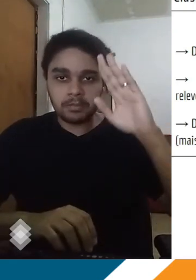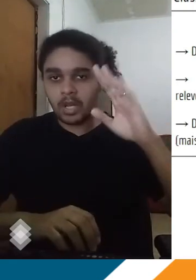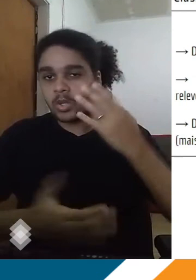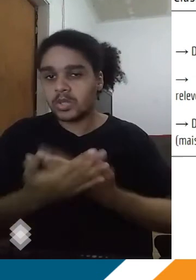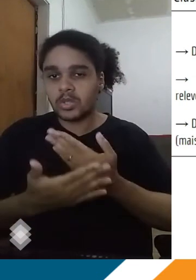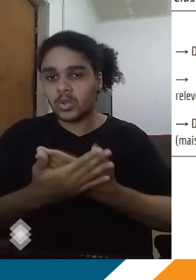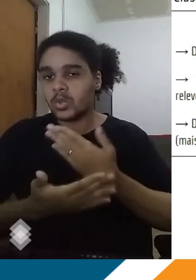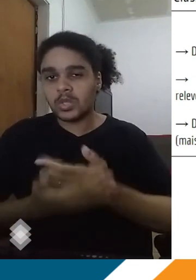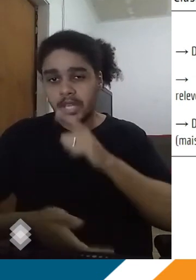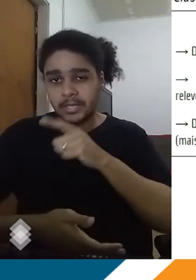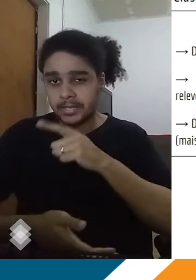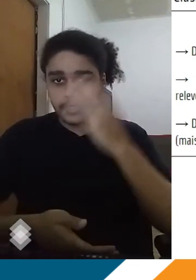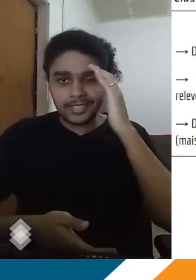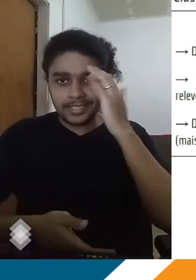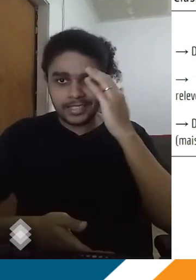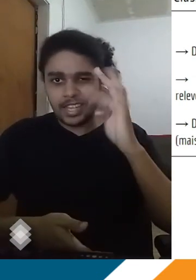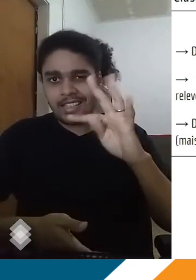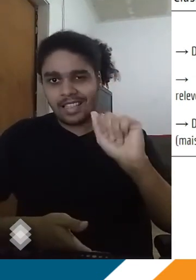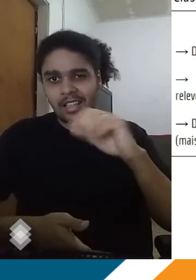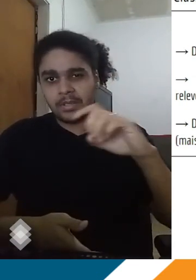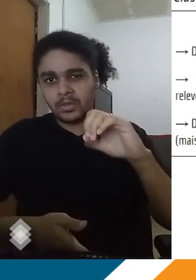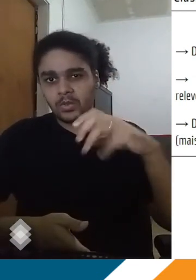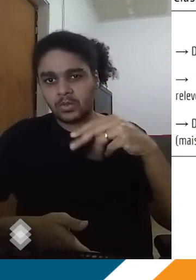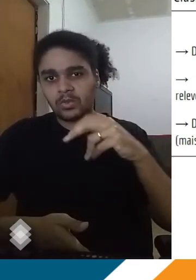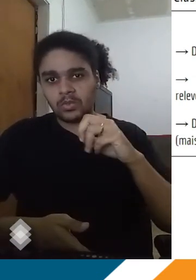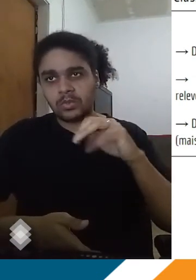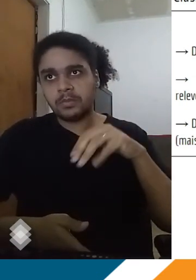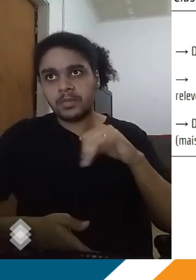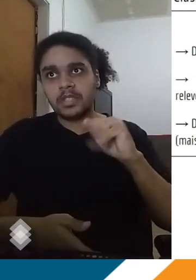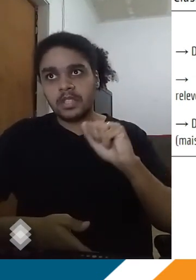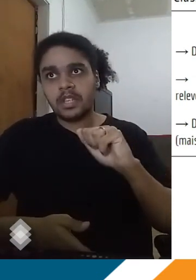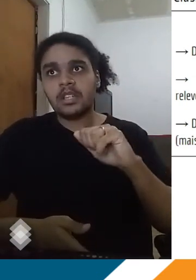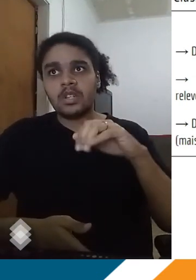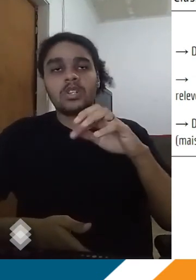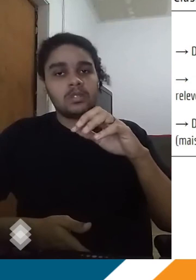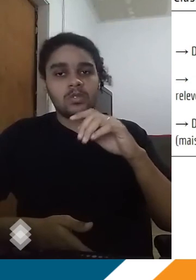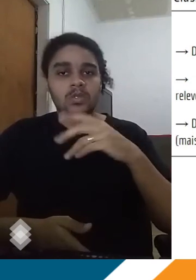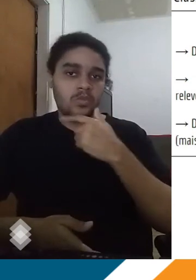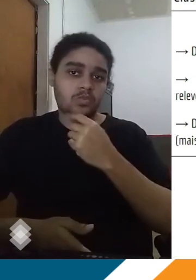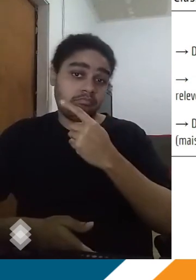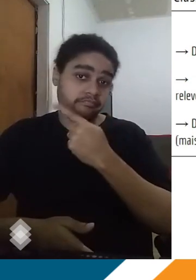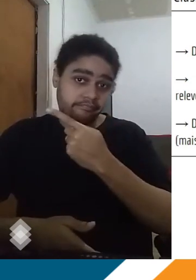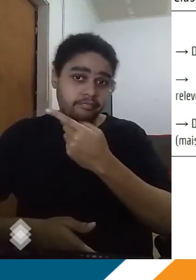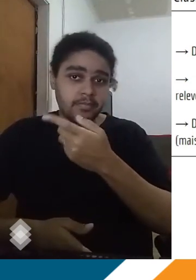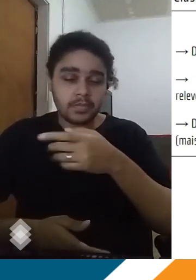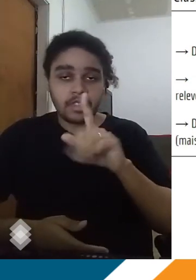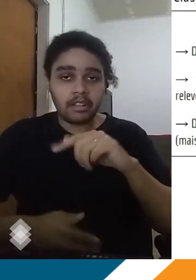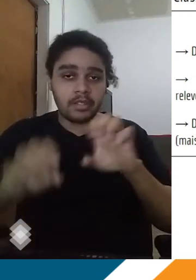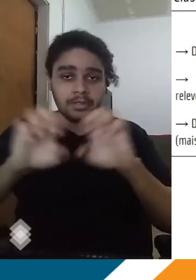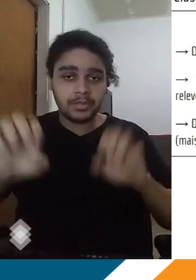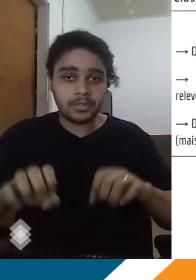estruturada principalmente nesse entendimento de taxonomia do relevo do Ross.